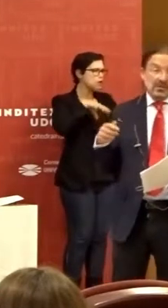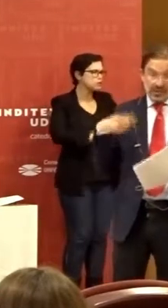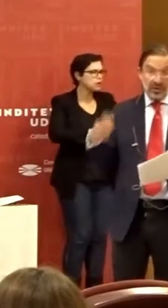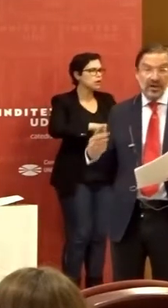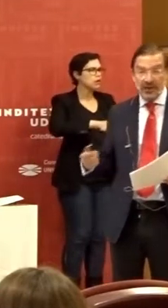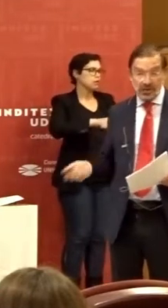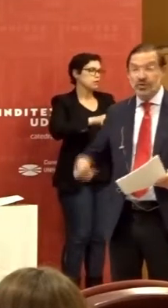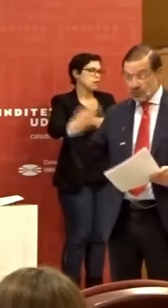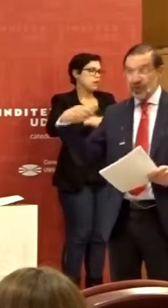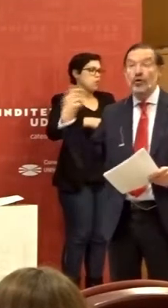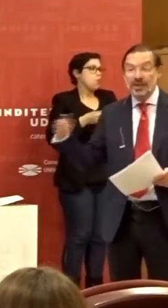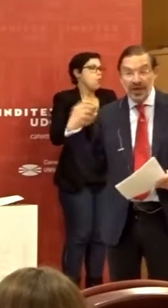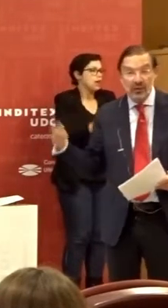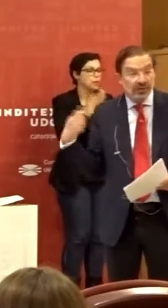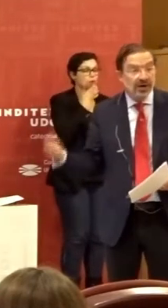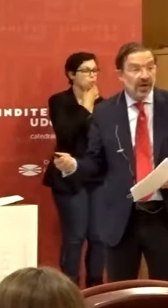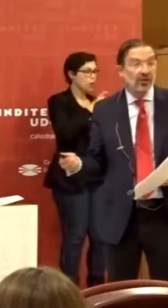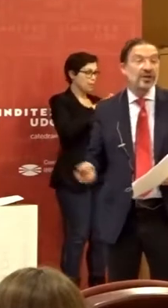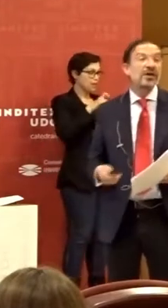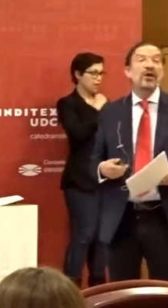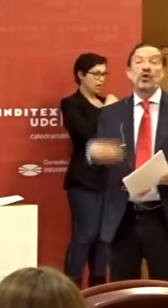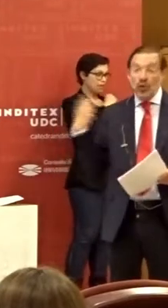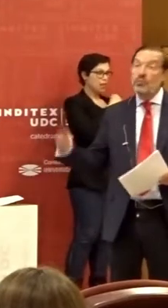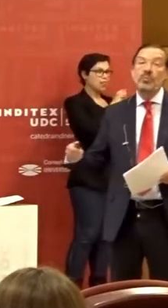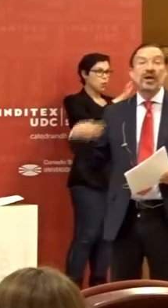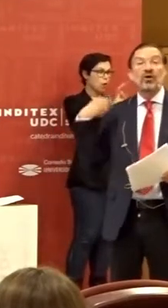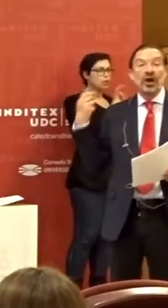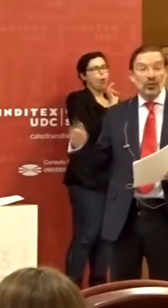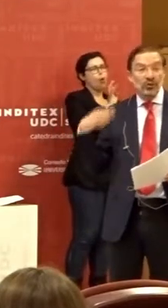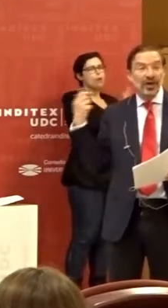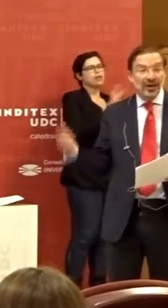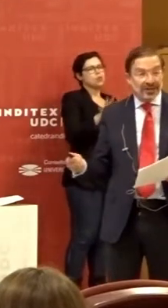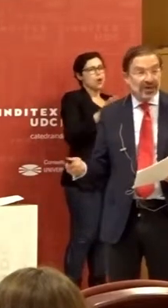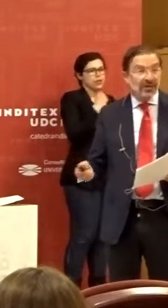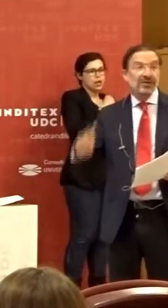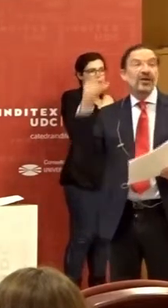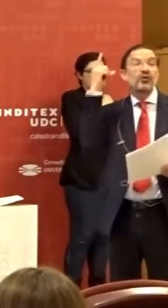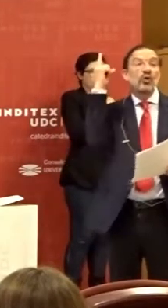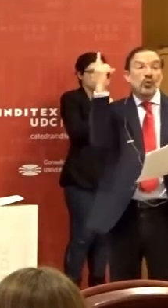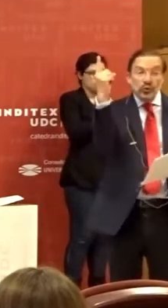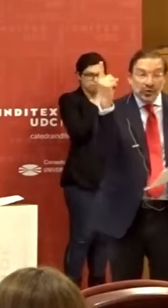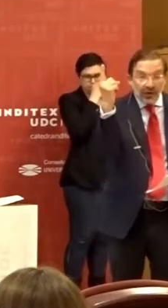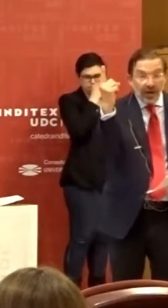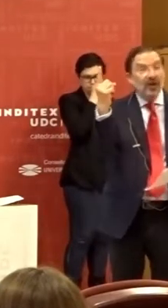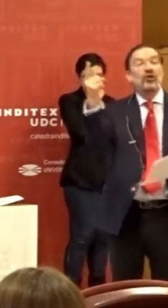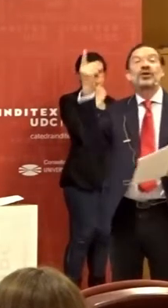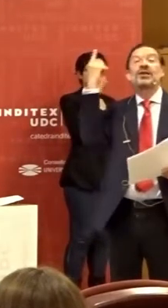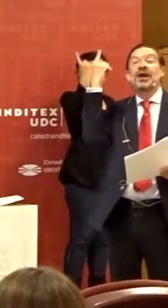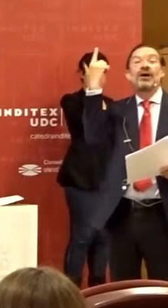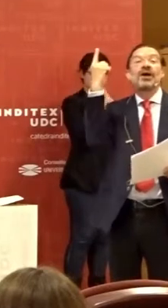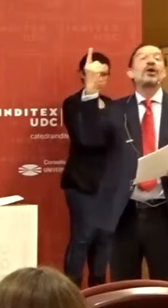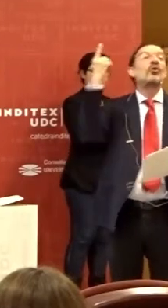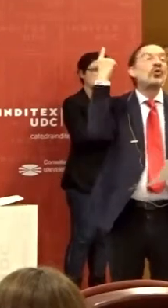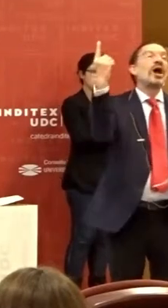empresa de 50 trabajadores o de 99 trabajadores cumple con la cuota de reserva teniendo un trabajador